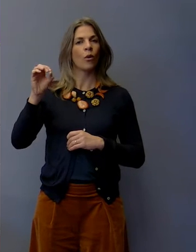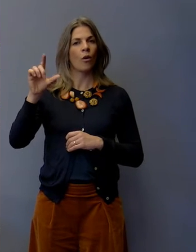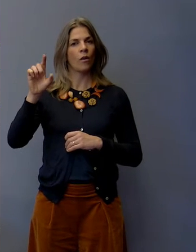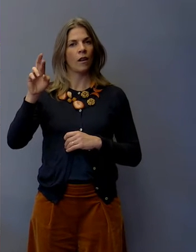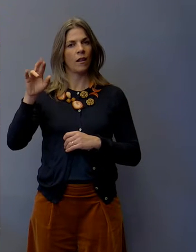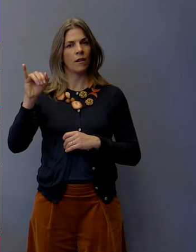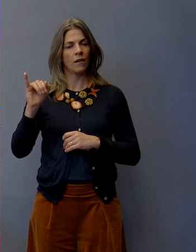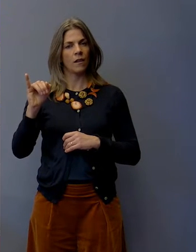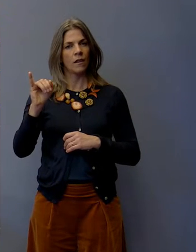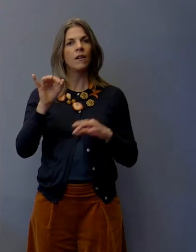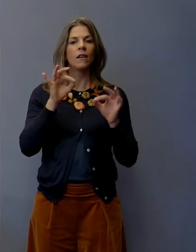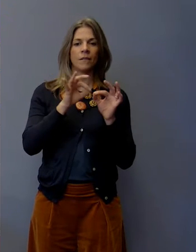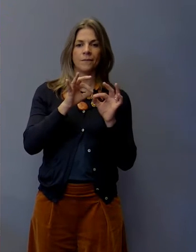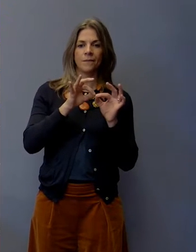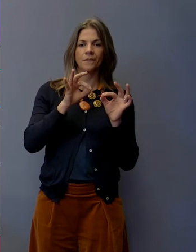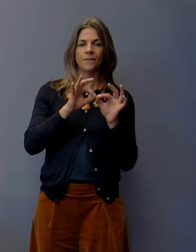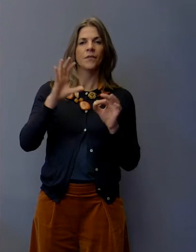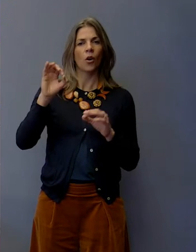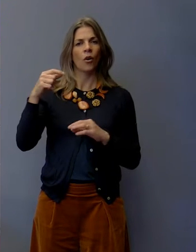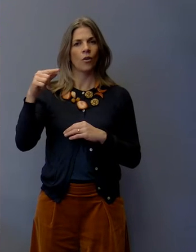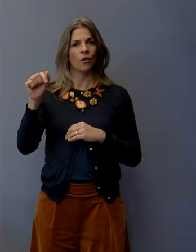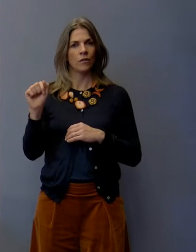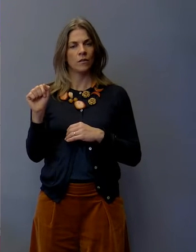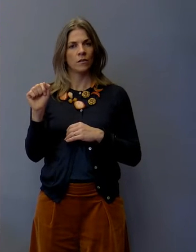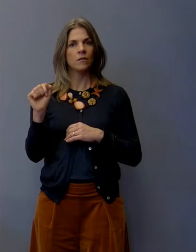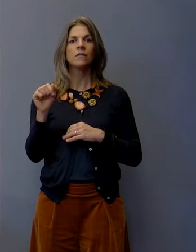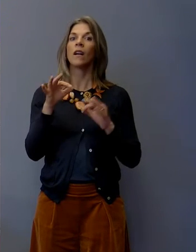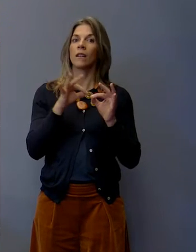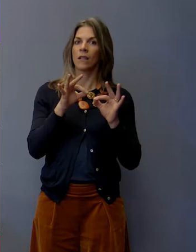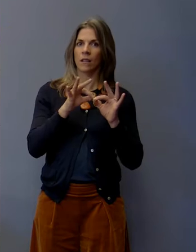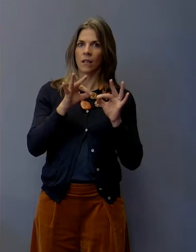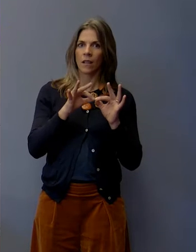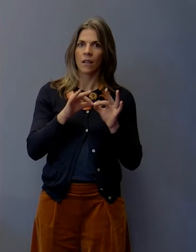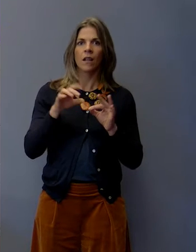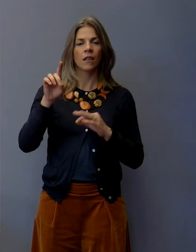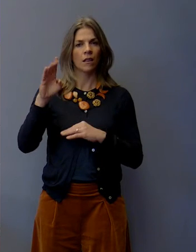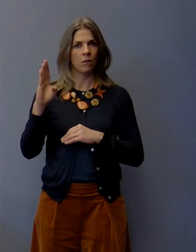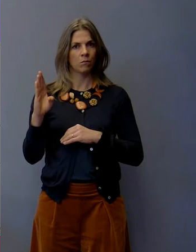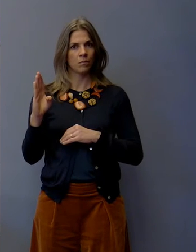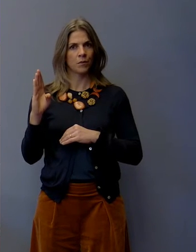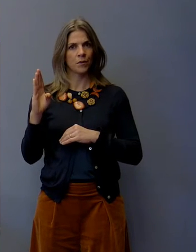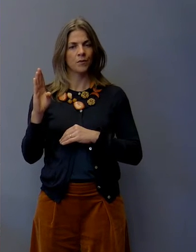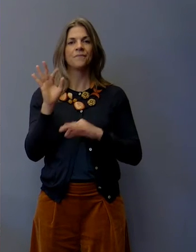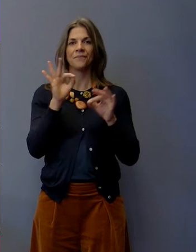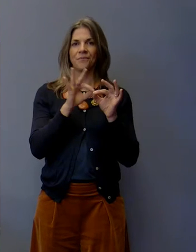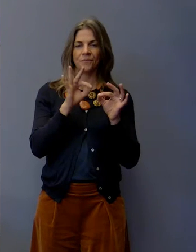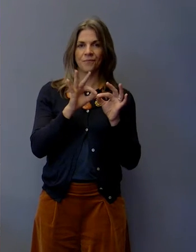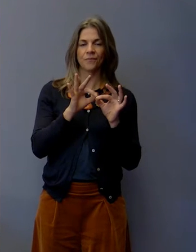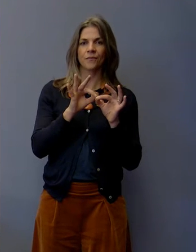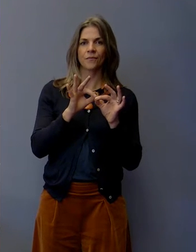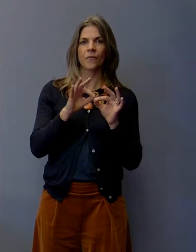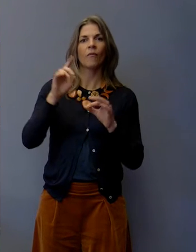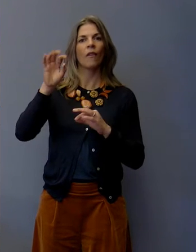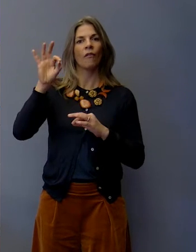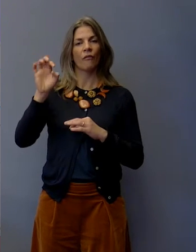ma vorrei vale il consigliere costa favorevole consigliere de benedictis monego consigliere